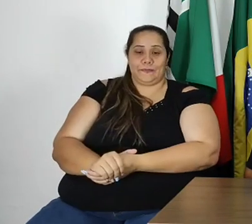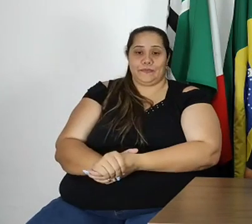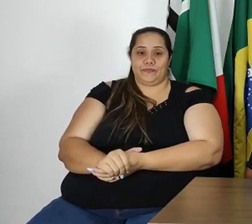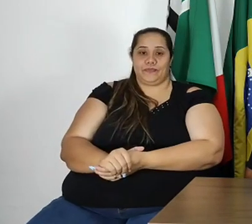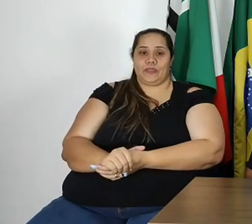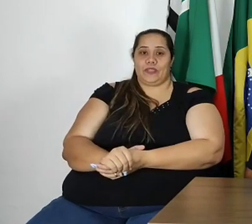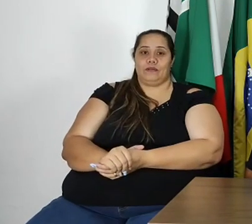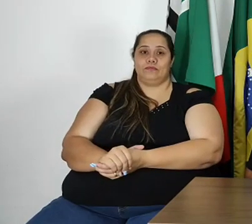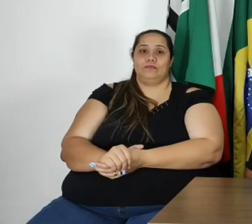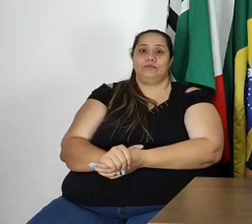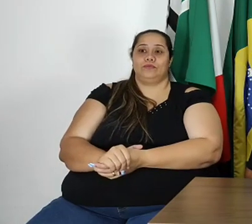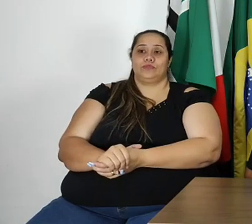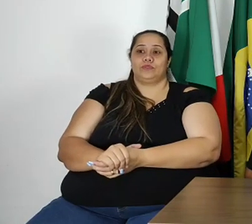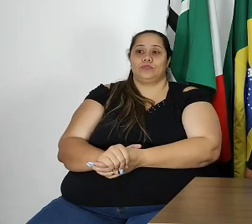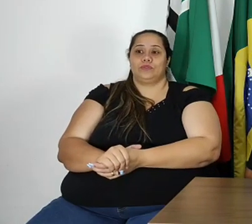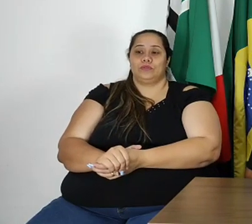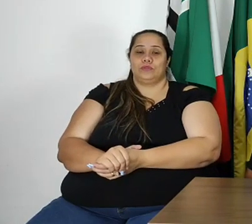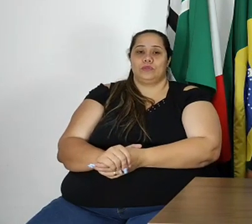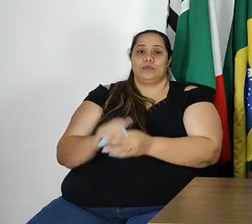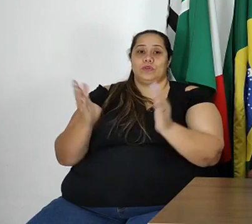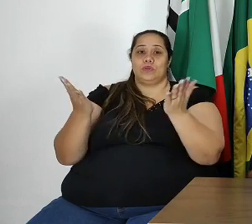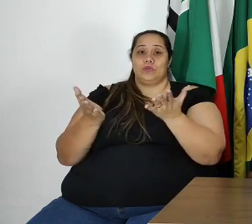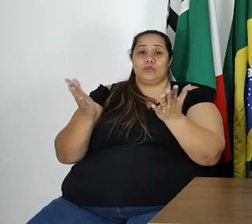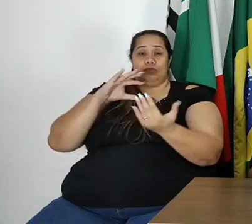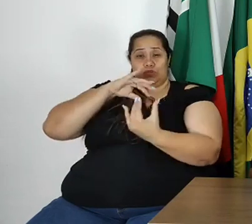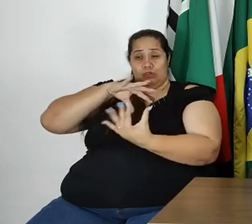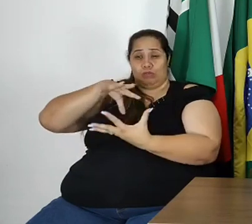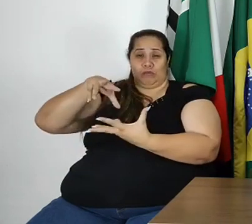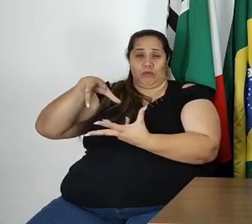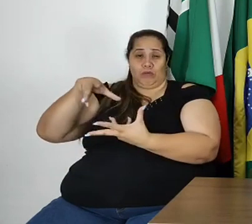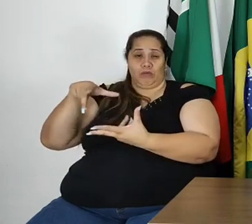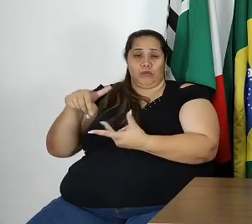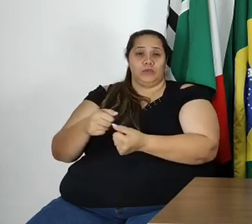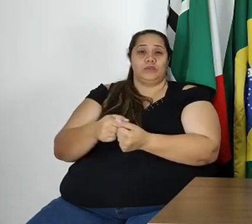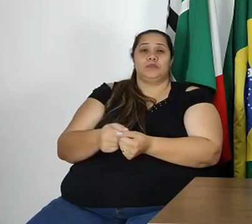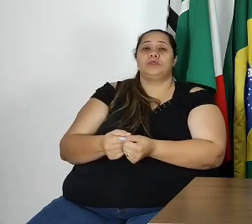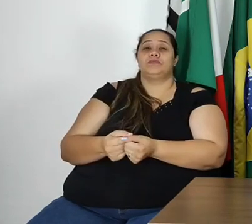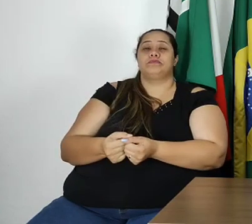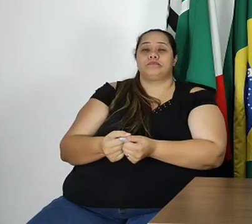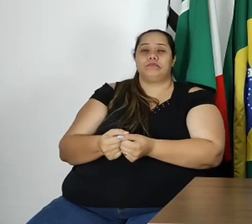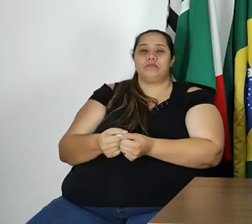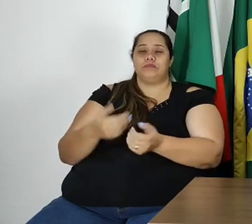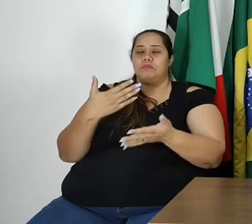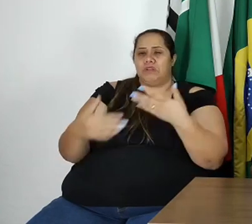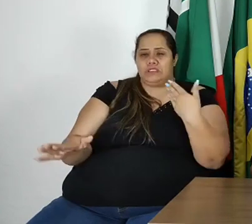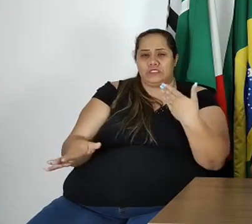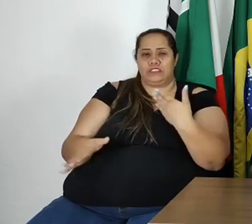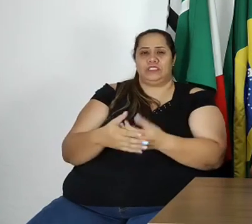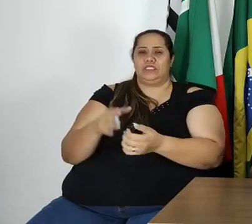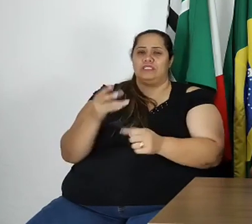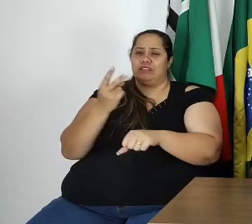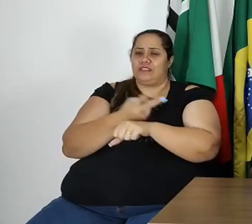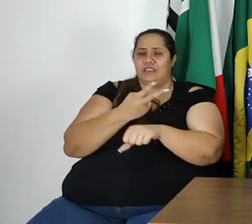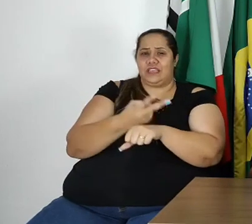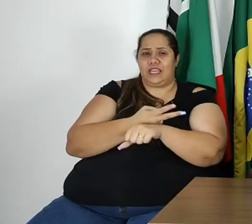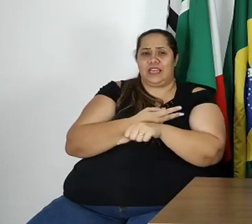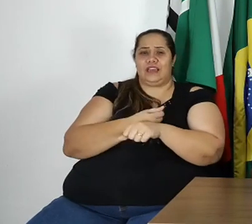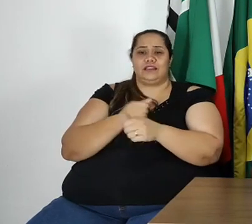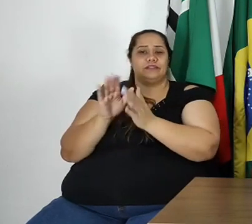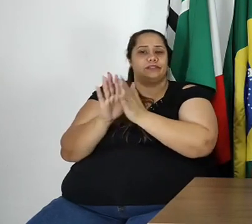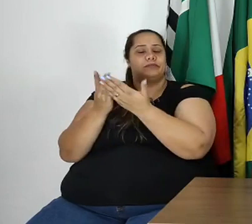Hoje a gente está totalmente, o mundo assim está totalmente contrário da palavra. Algumas pessoas não perceberam